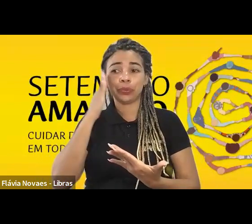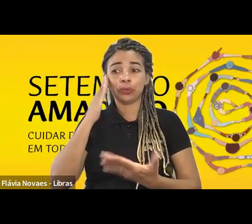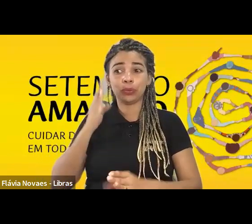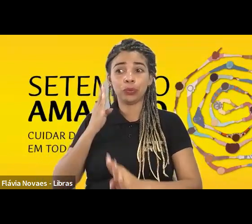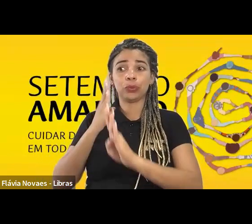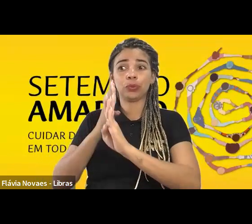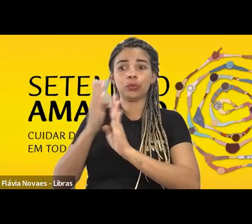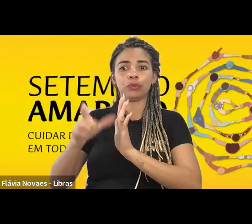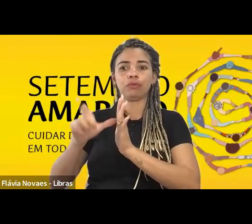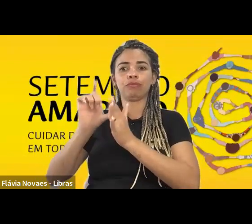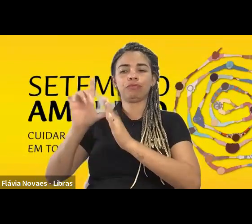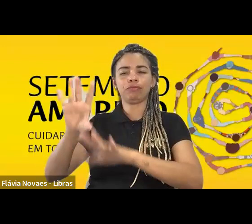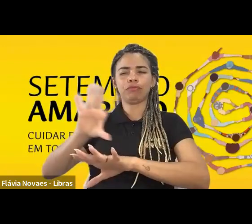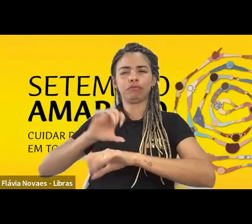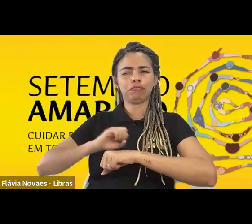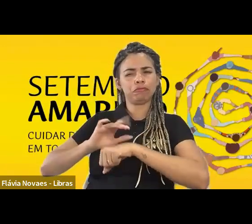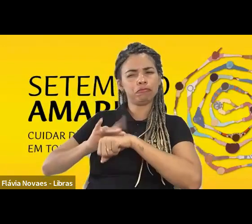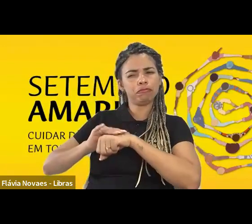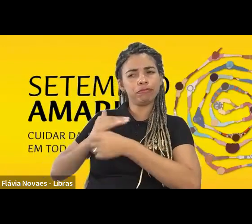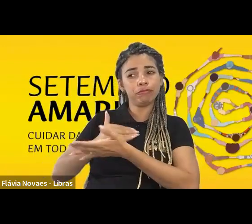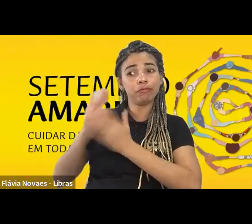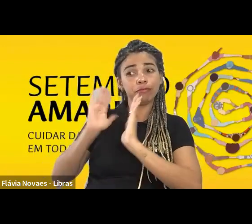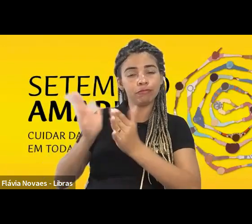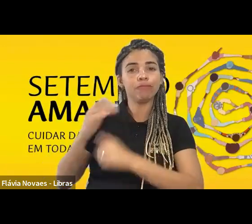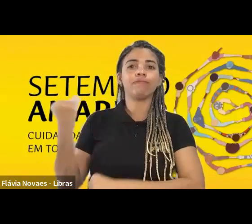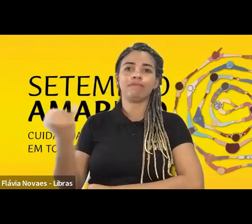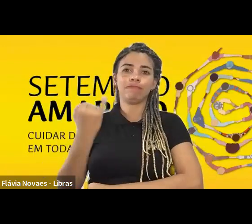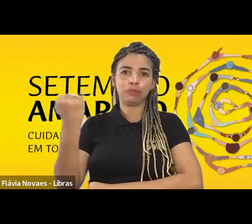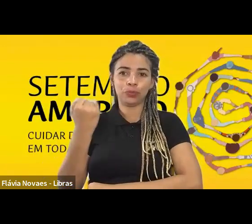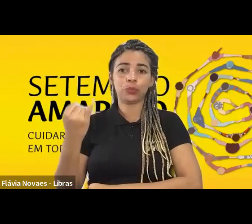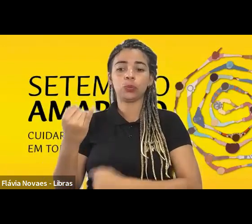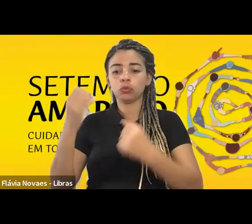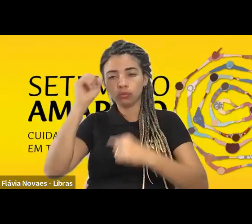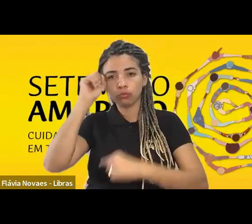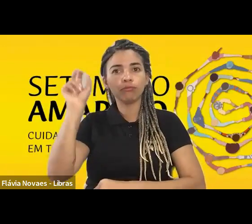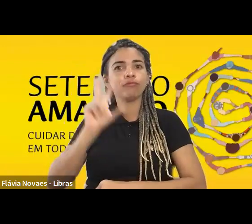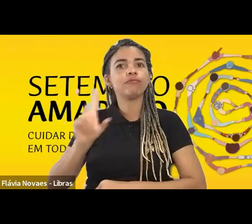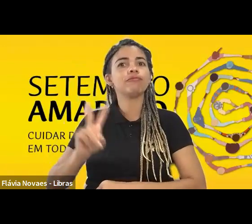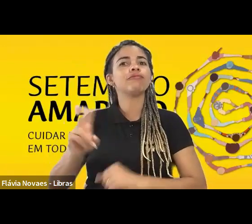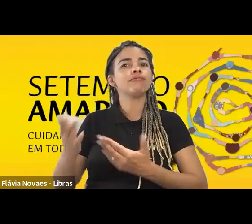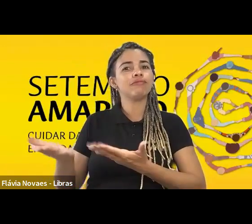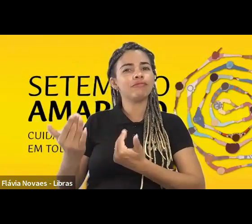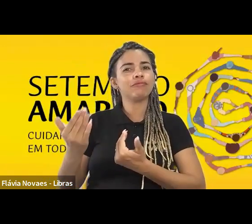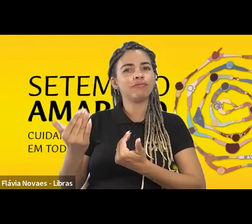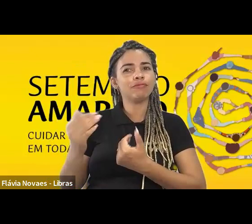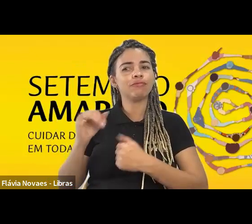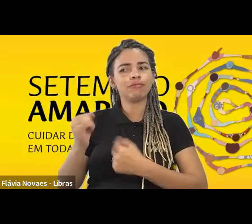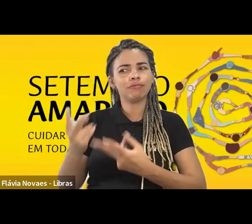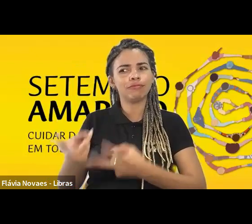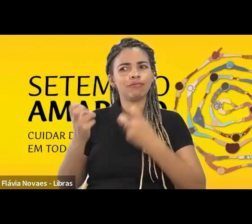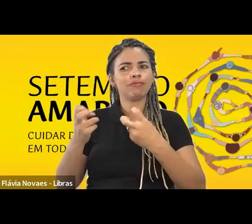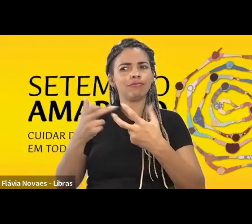adoecimento também é um fator super importante, então estar atento para os nossos adolescentes, na medida que a gente perceber que alguma